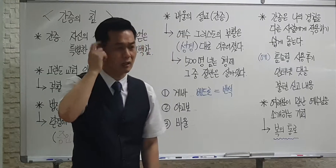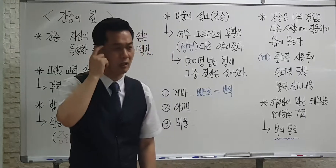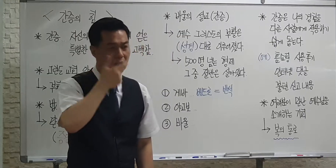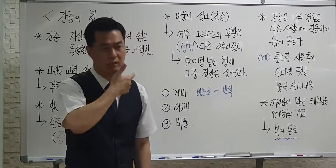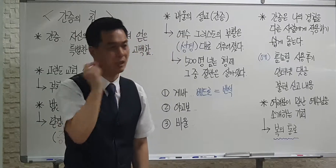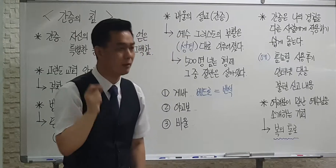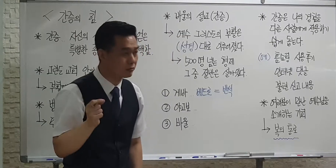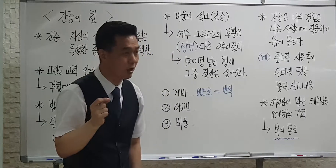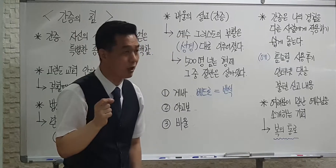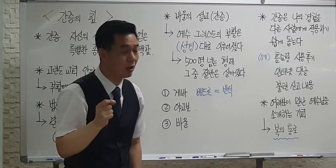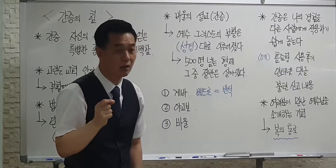생각이 짧았구나.